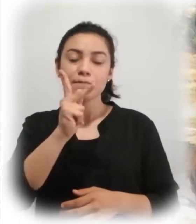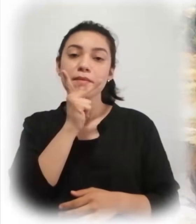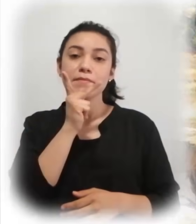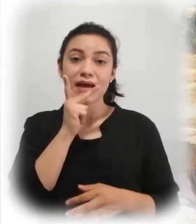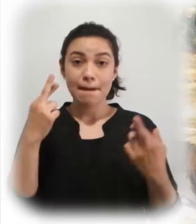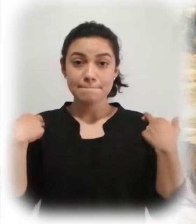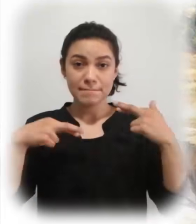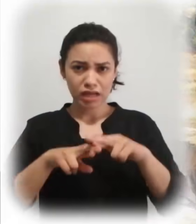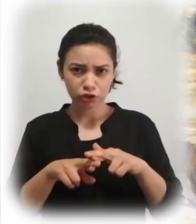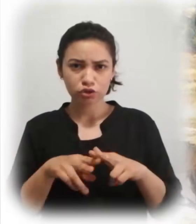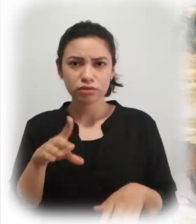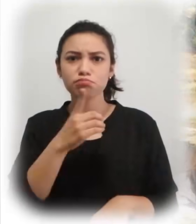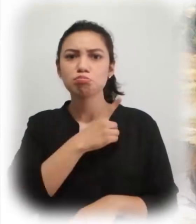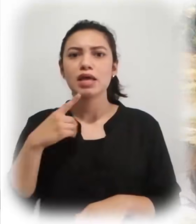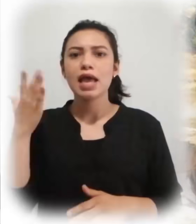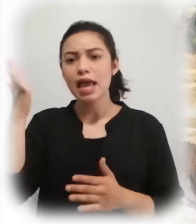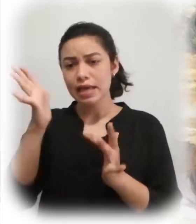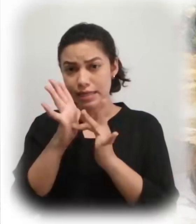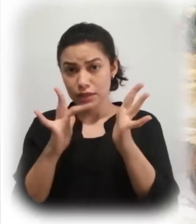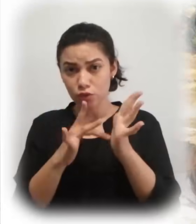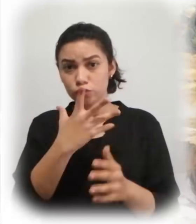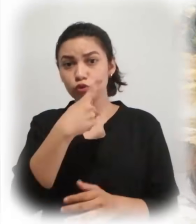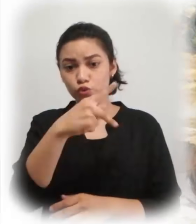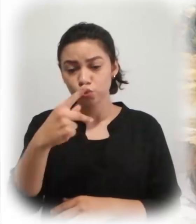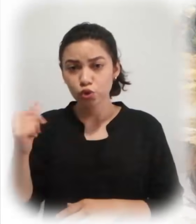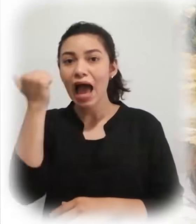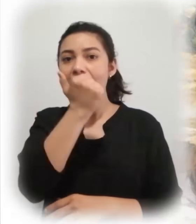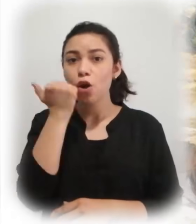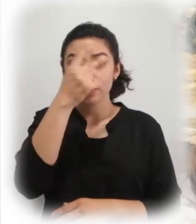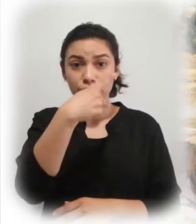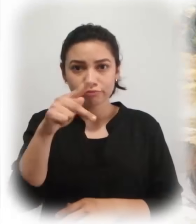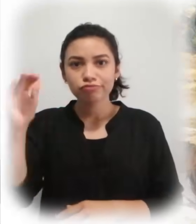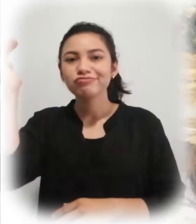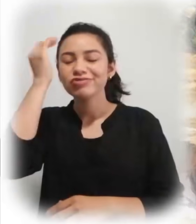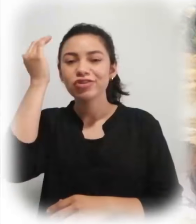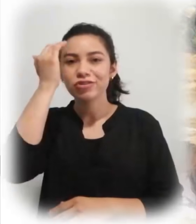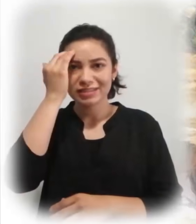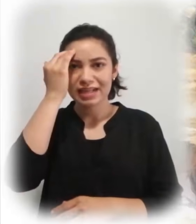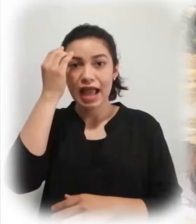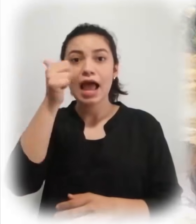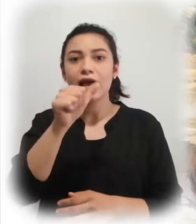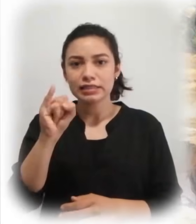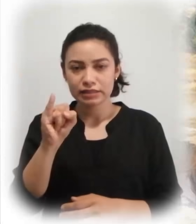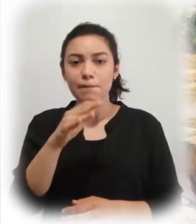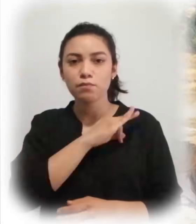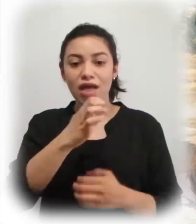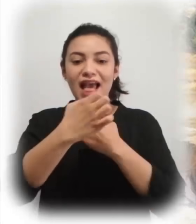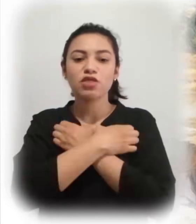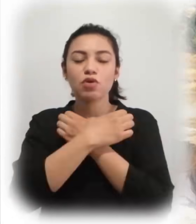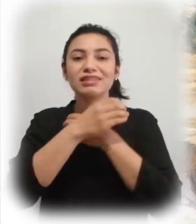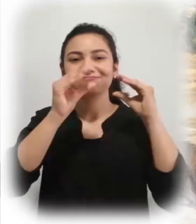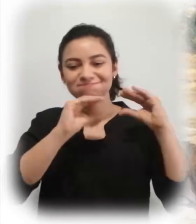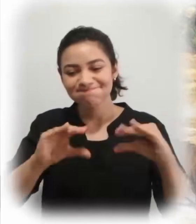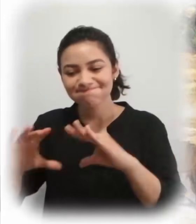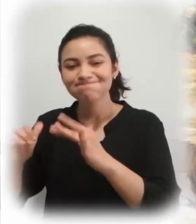conocer a sus hijos y a sus alumnos. Solo así podrán educarlos y ayudarlos. Cristo